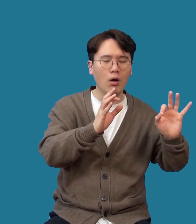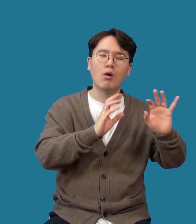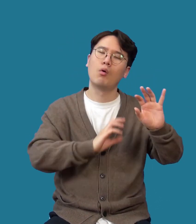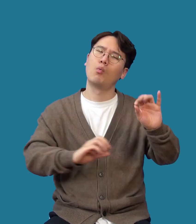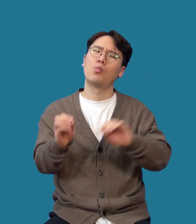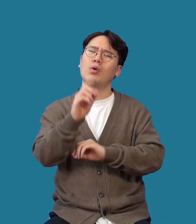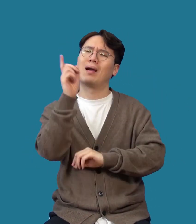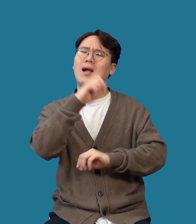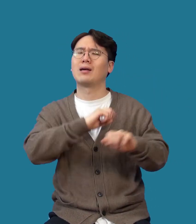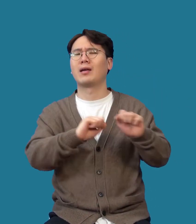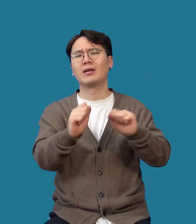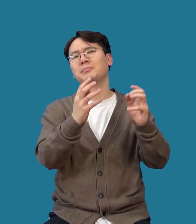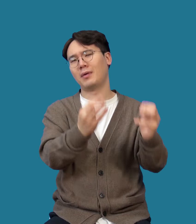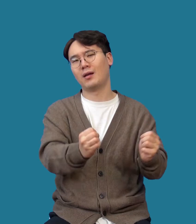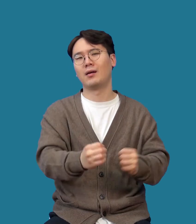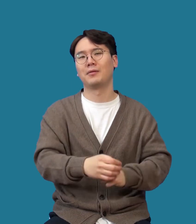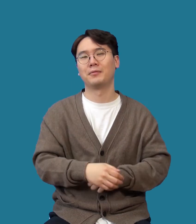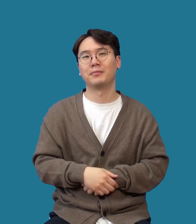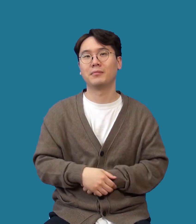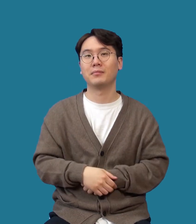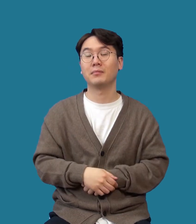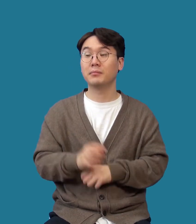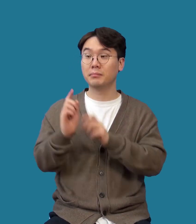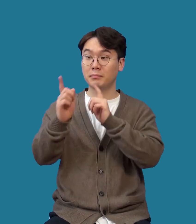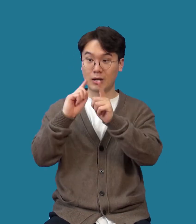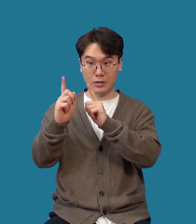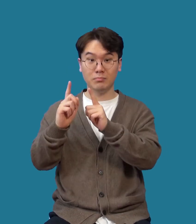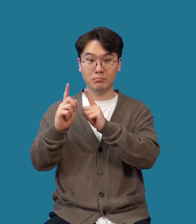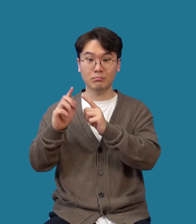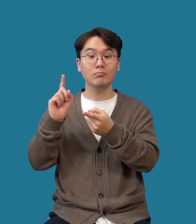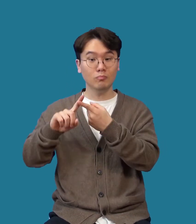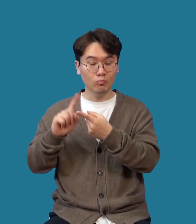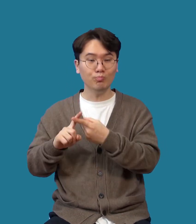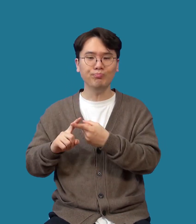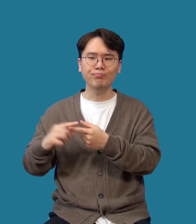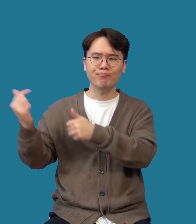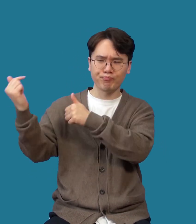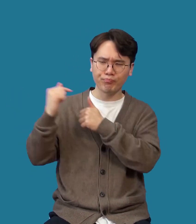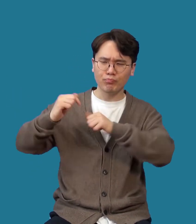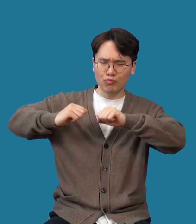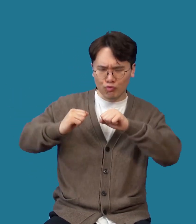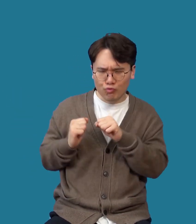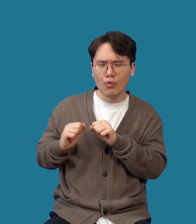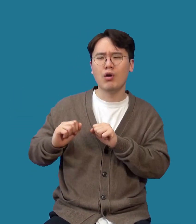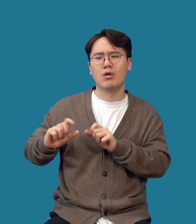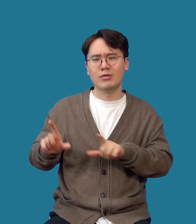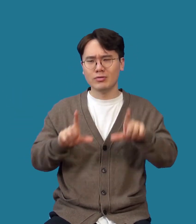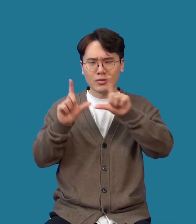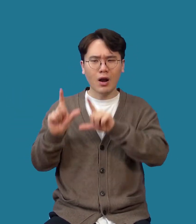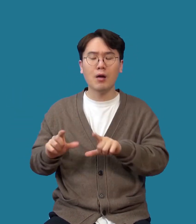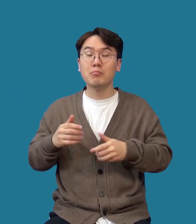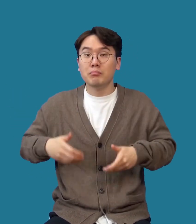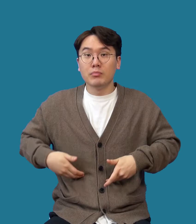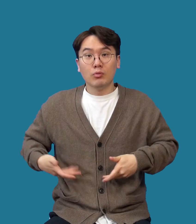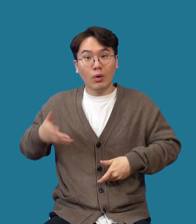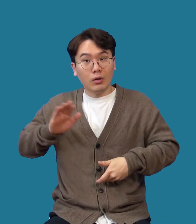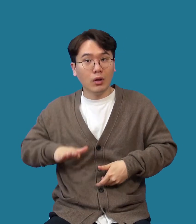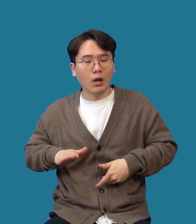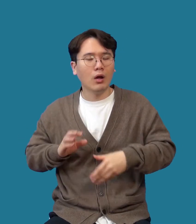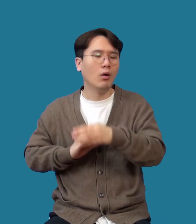것입니다. 말씀이 하지 말라고 하면 안 해야 될 텐데 오히려 더 하고 싶어 하는 그런 때가 많다는